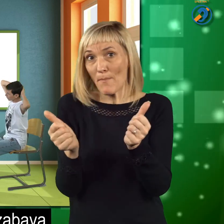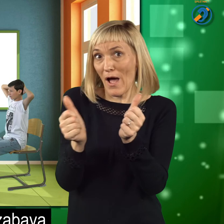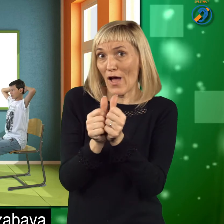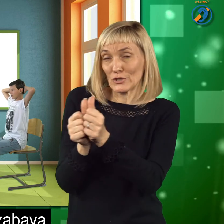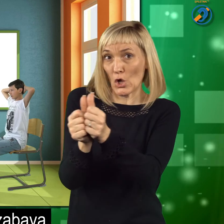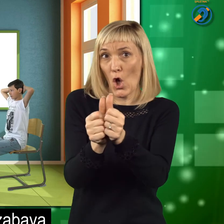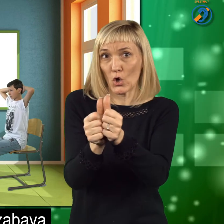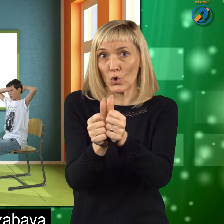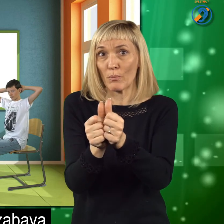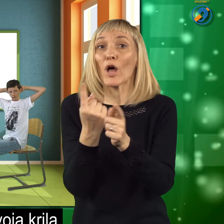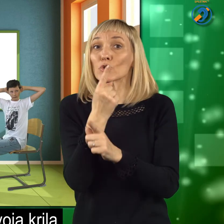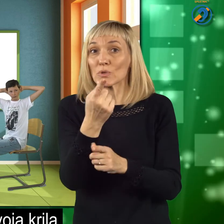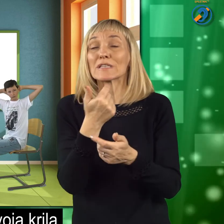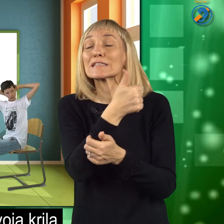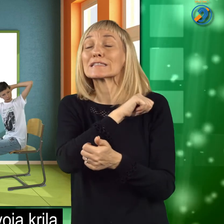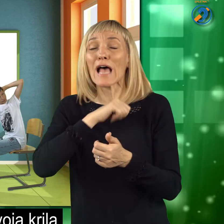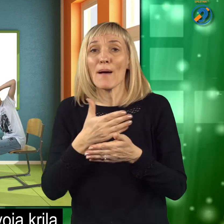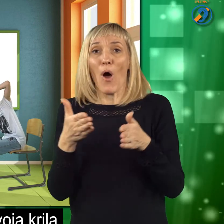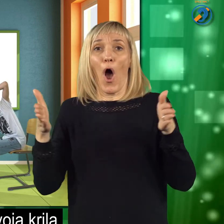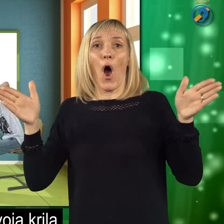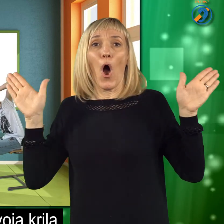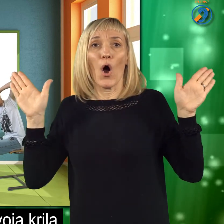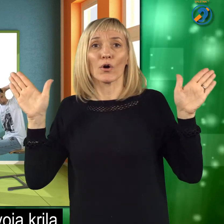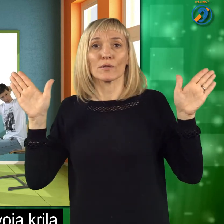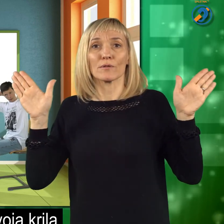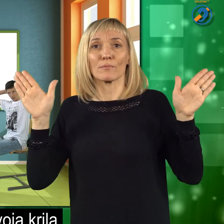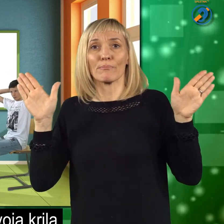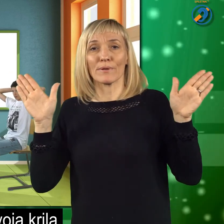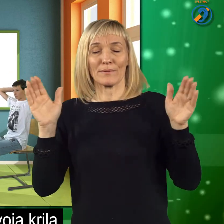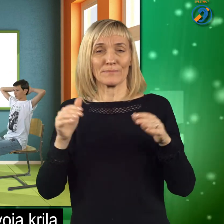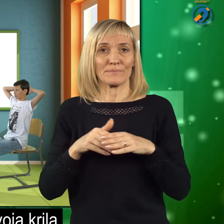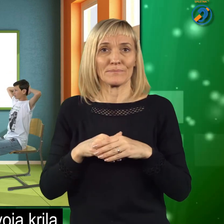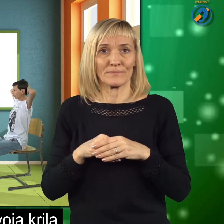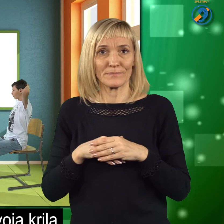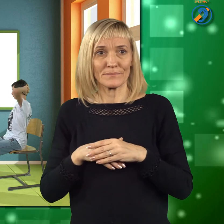na potep. Razpri zdaj svoja krila, čez stran prelet.